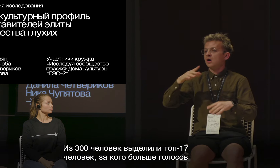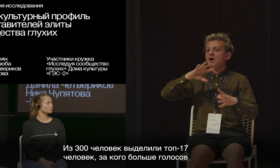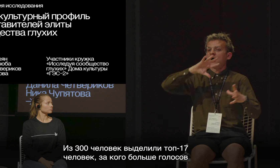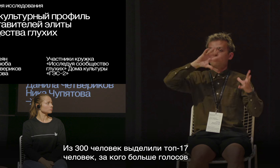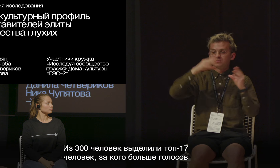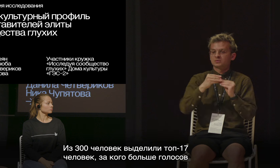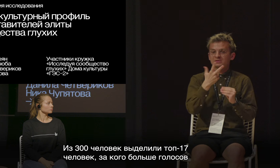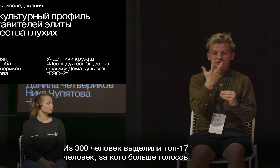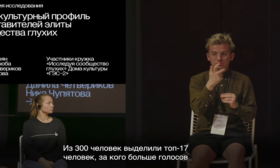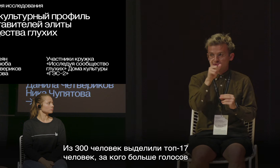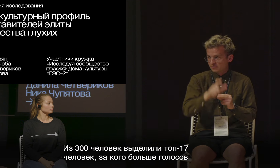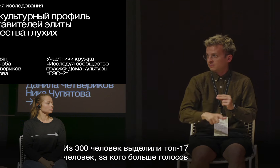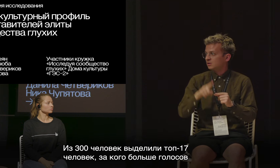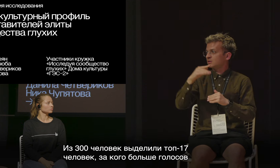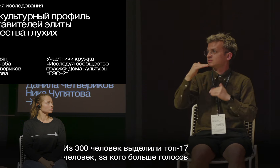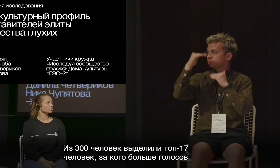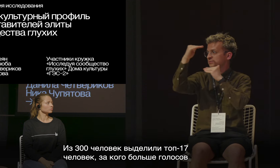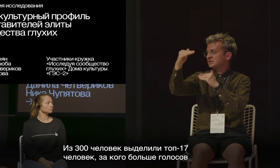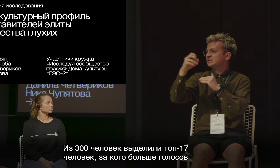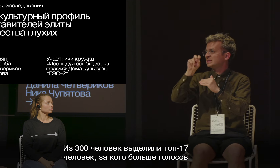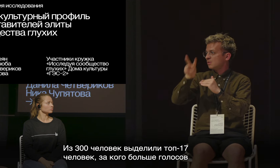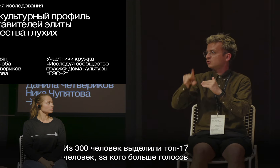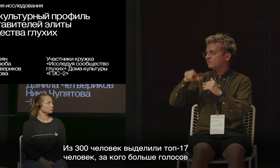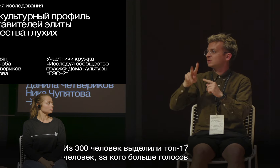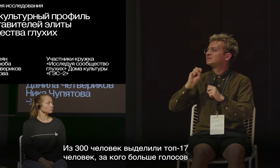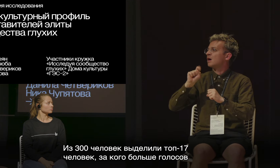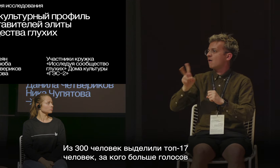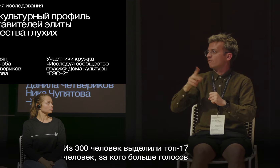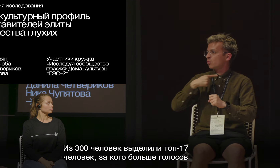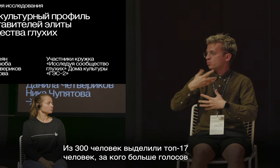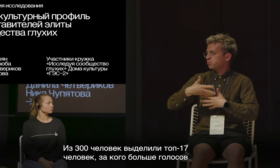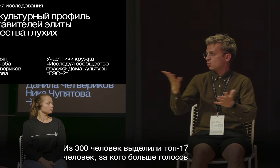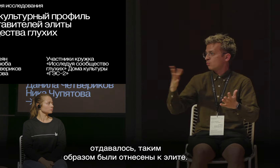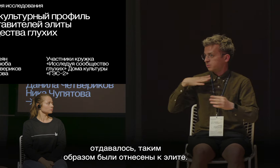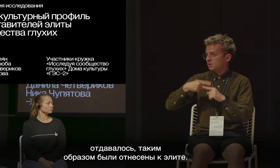опубликовали опросник, отправляли ссылку, и люди называли эти имена, и